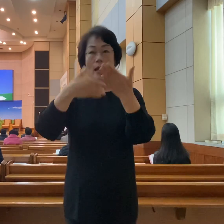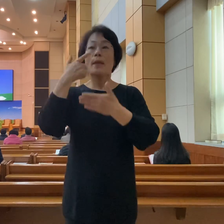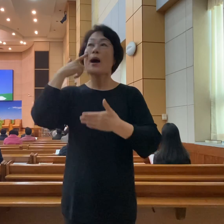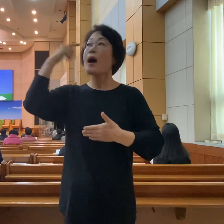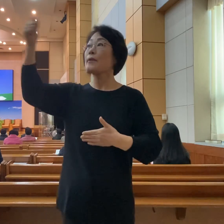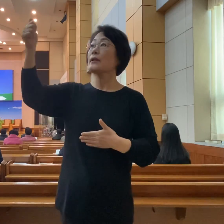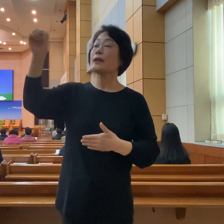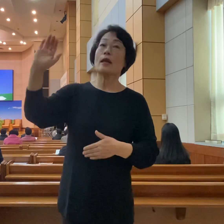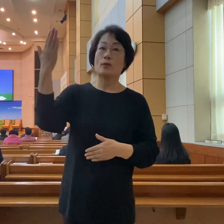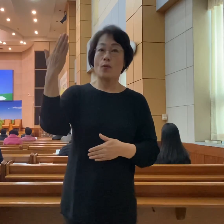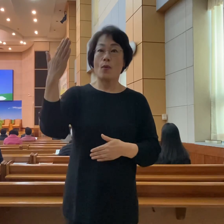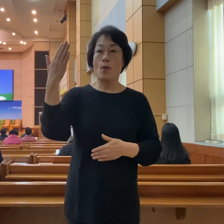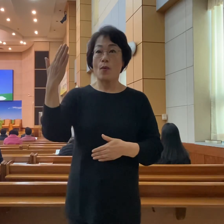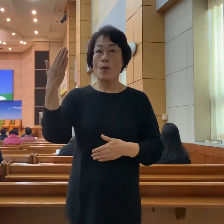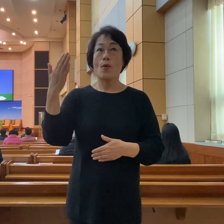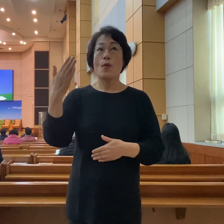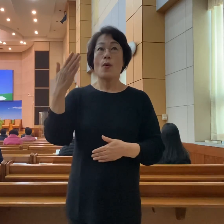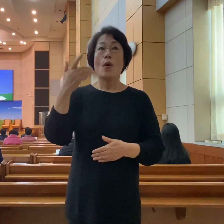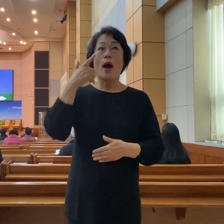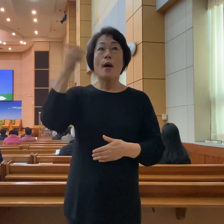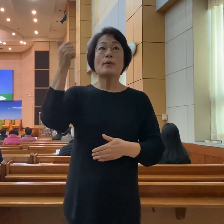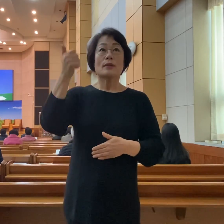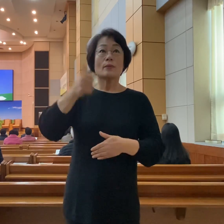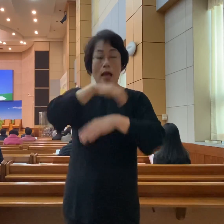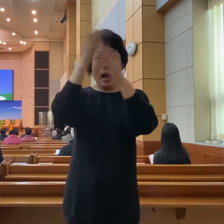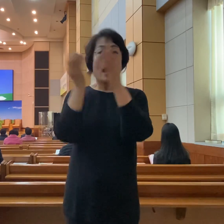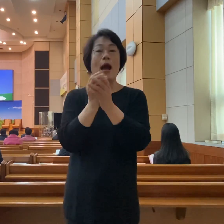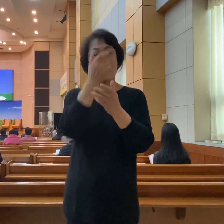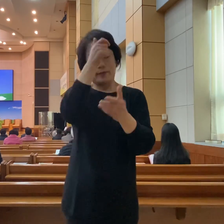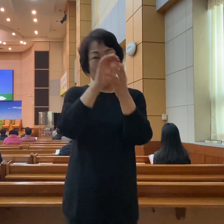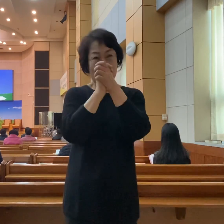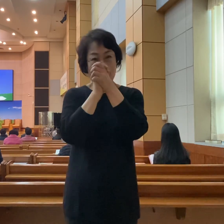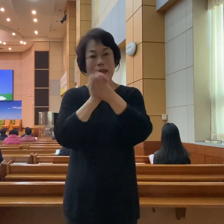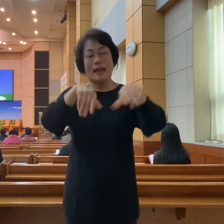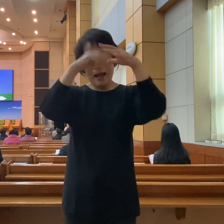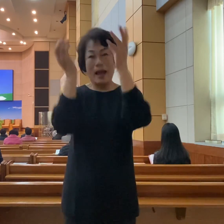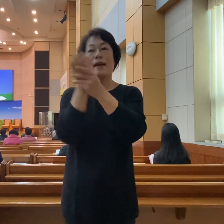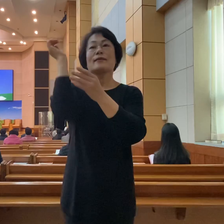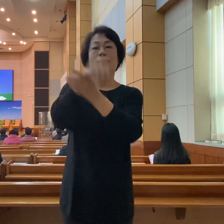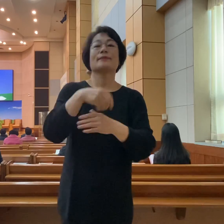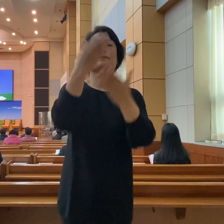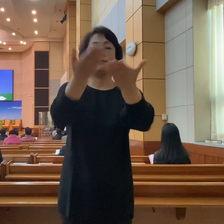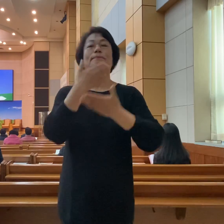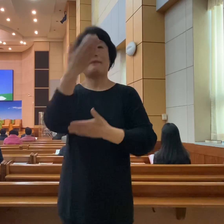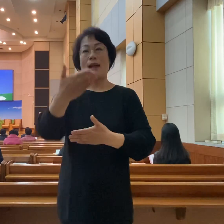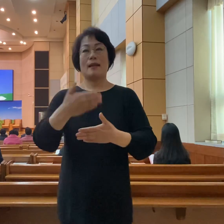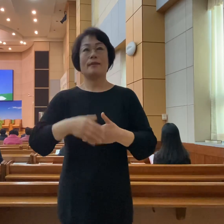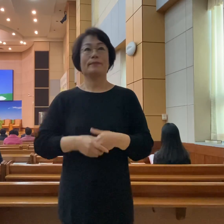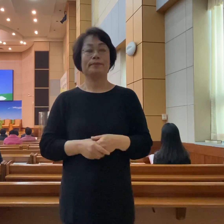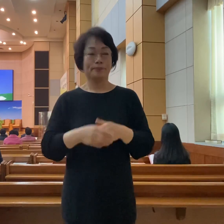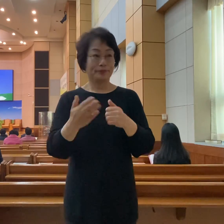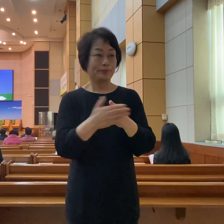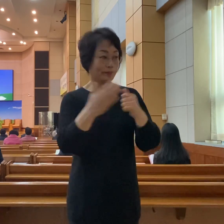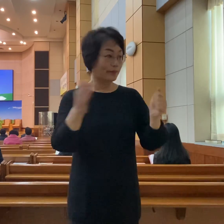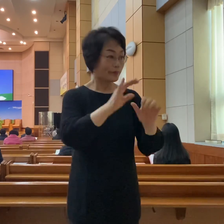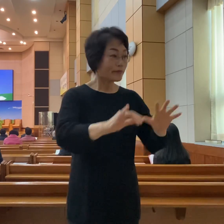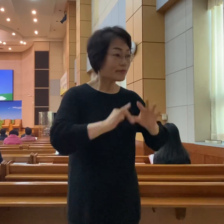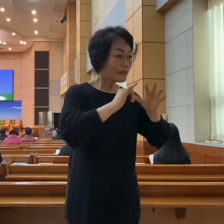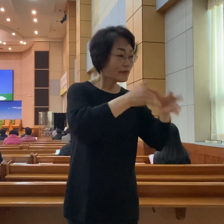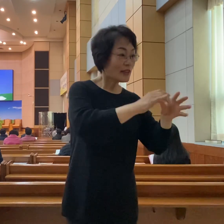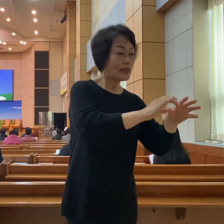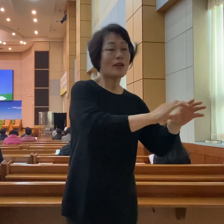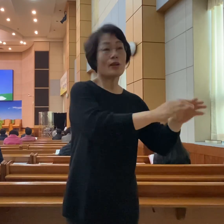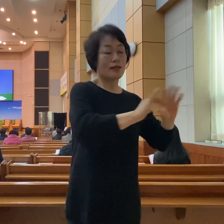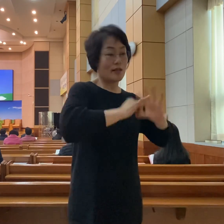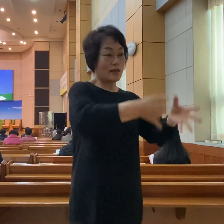되신다는. 그래서 아버지 되실 때 구하면 다 응답받는다는. 그래서 우리가 이 땅에서 오늘같이